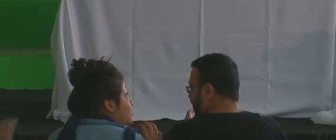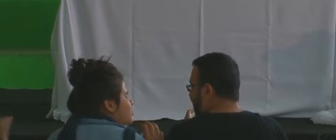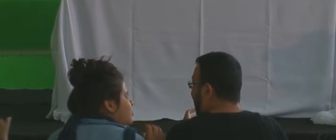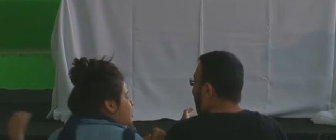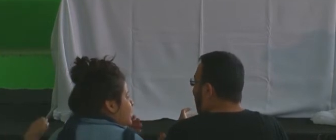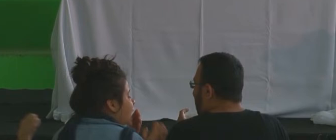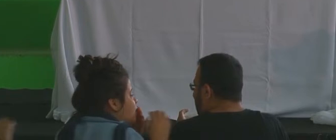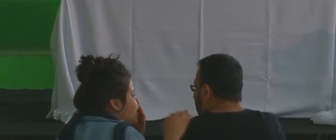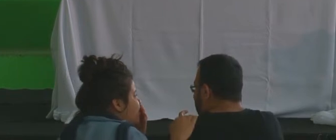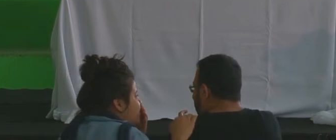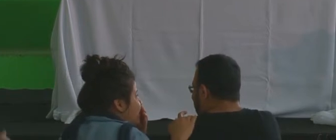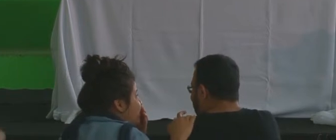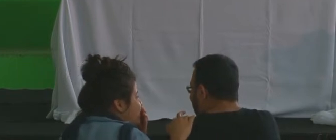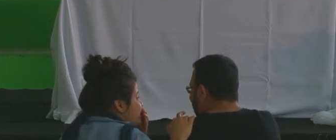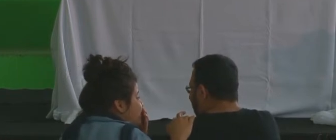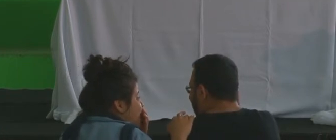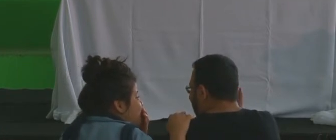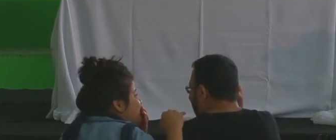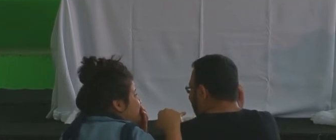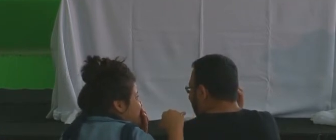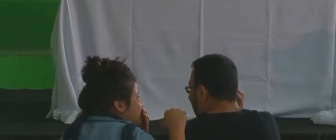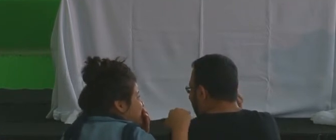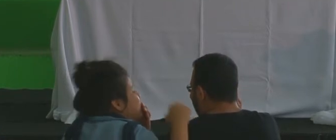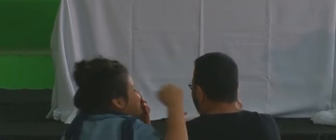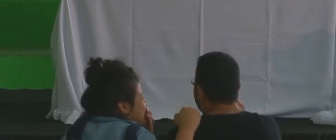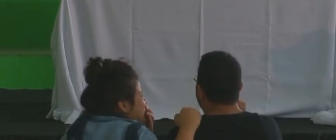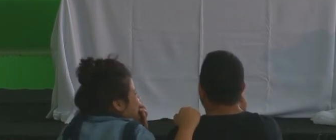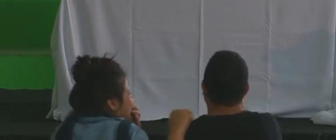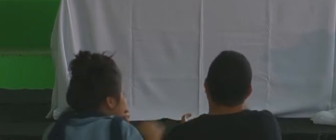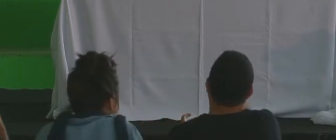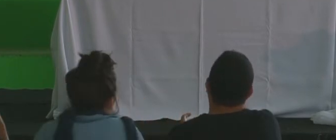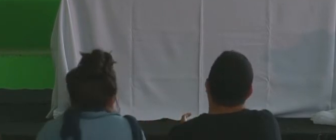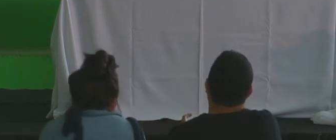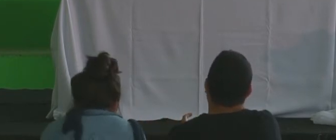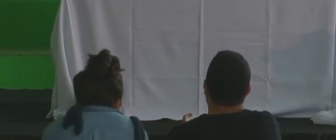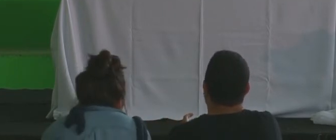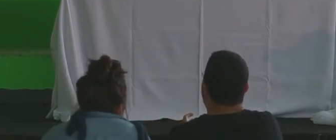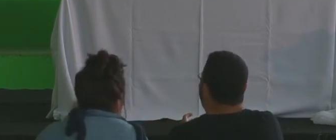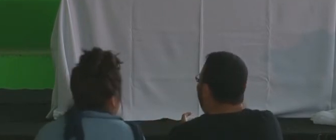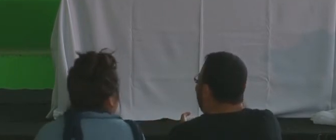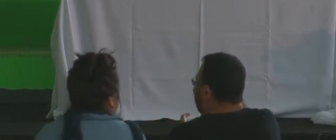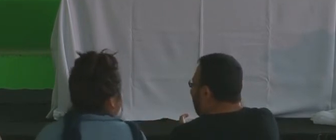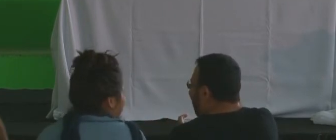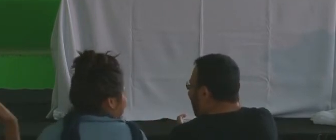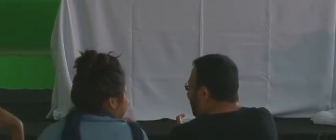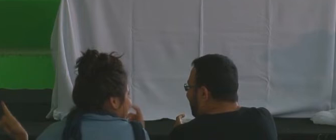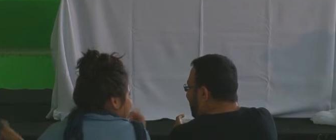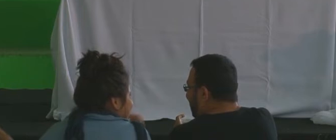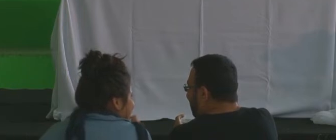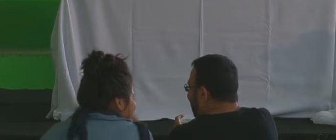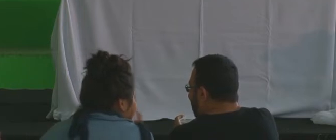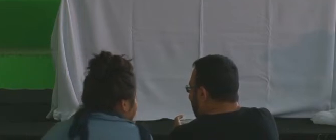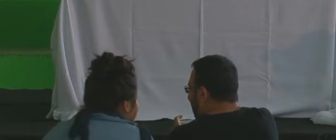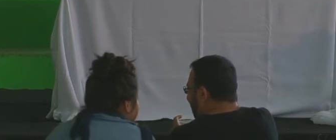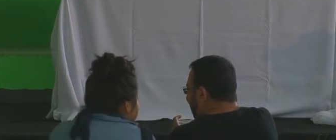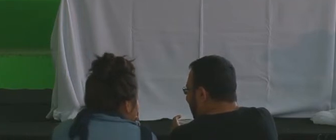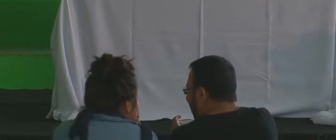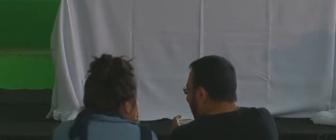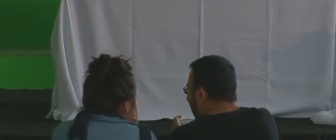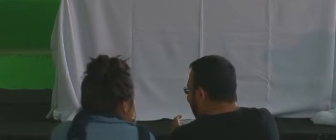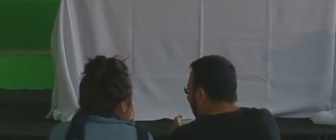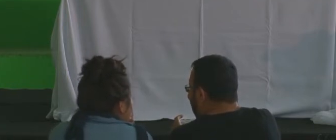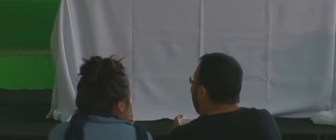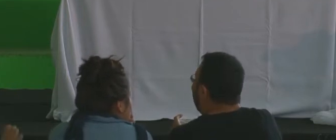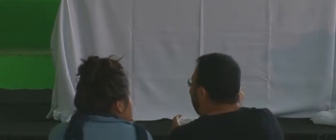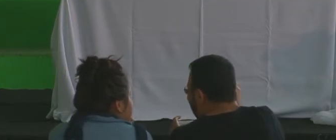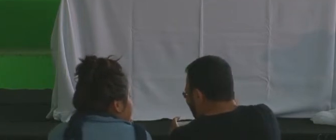à professora Eliade para nos falar um pouquinho também, né, da experiência dela enquanto professora de alunos